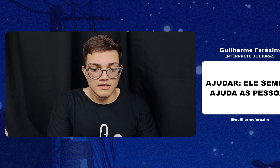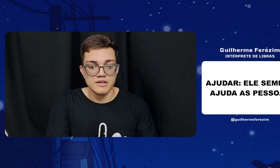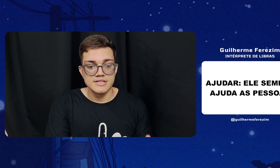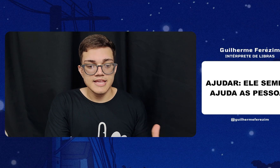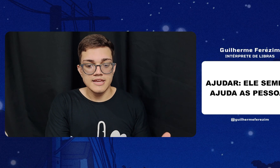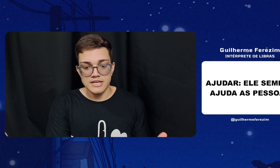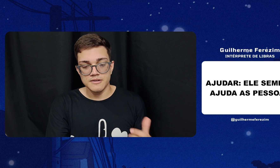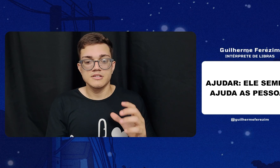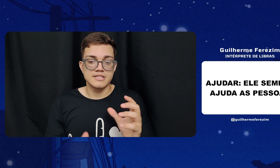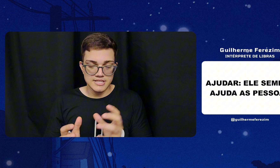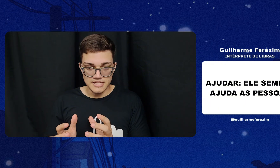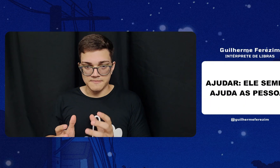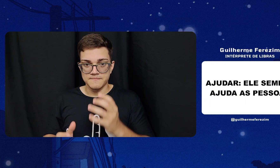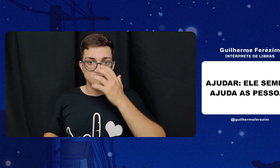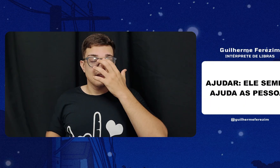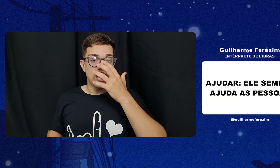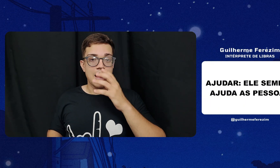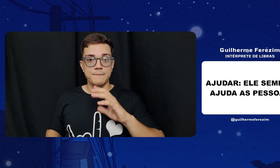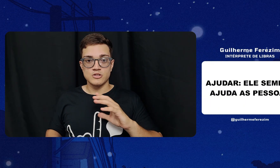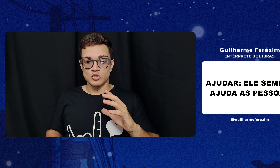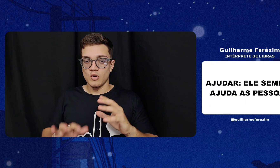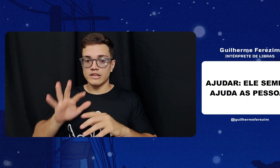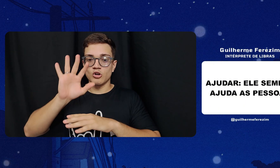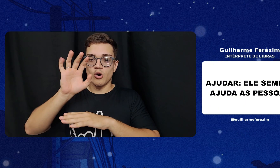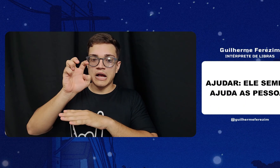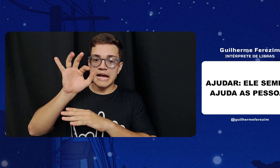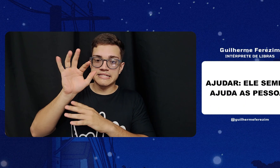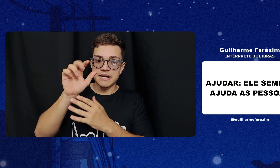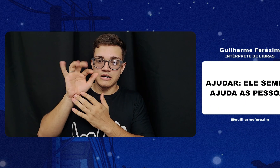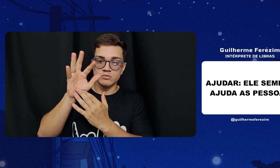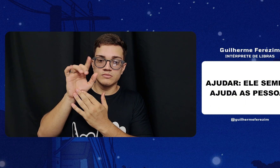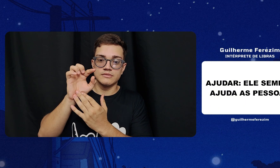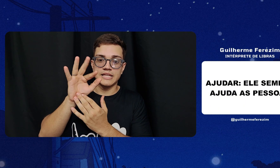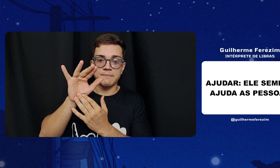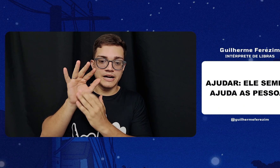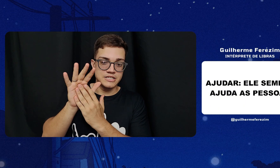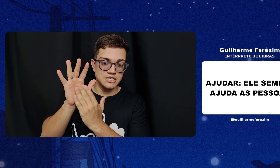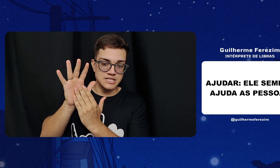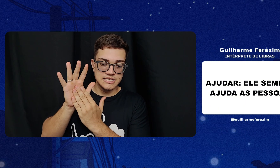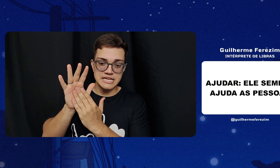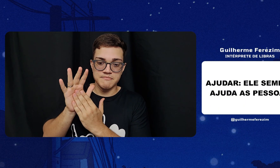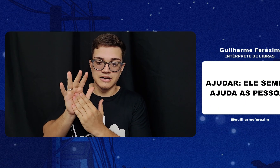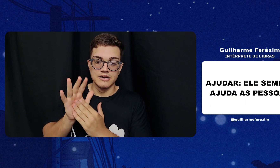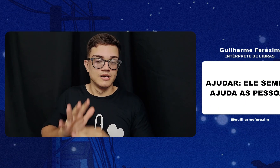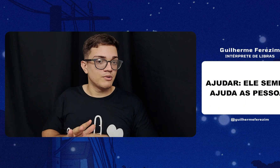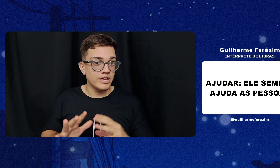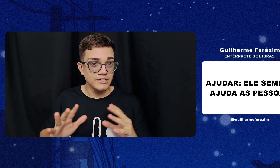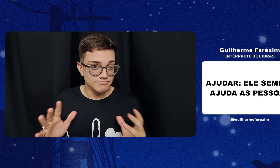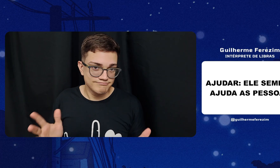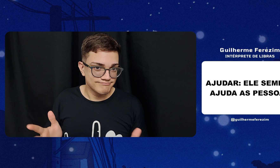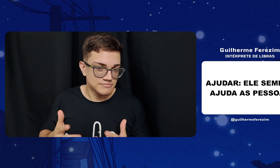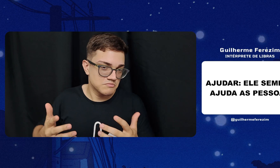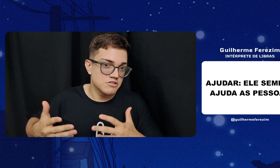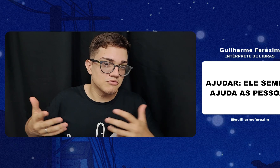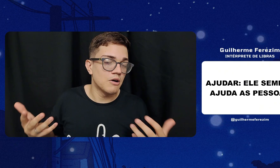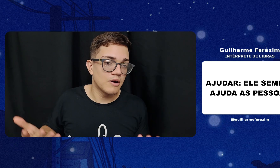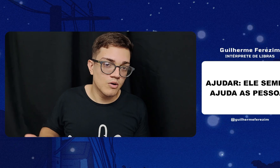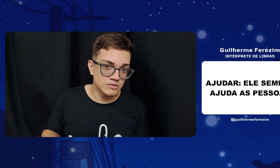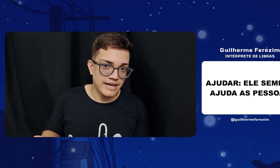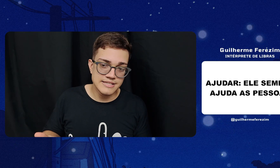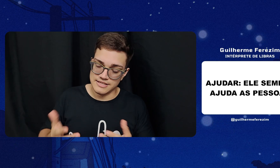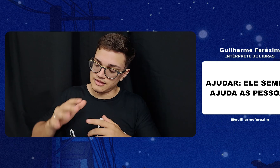problema seria se a pessoa trocasse a mão da parte de cima. Porém, isso